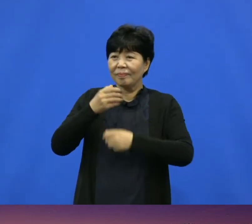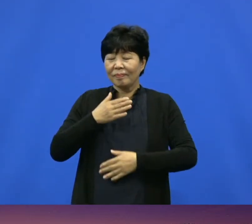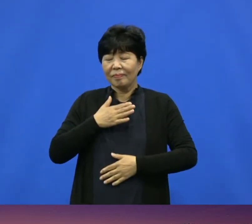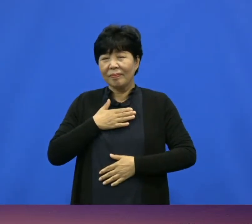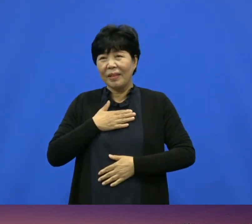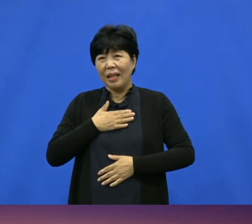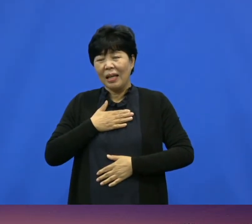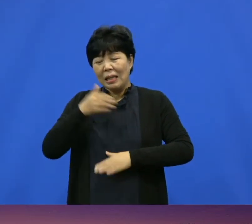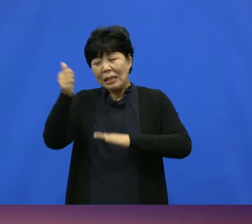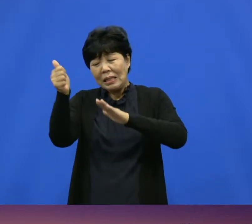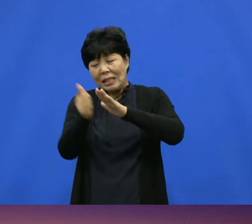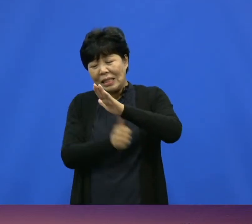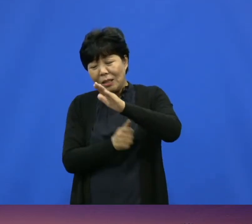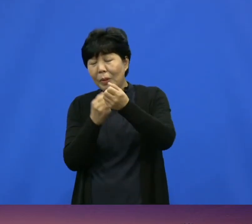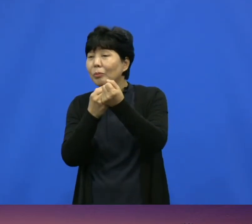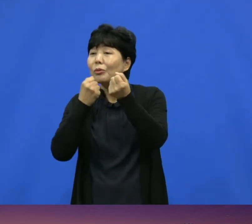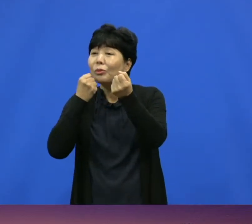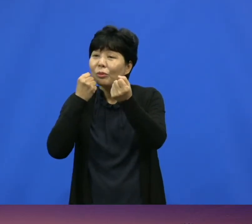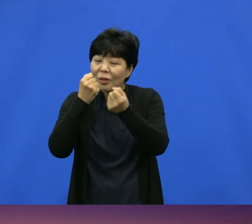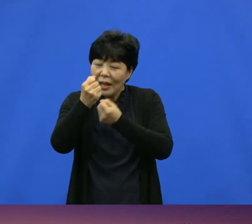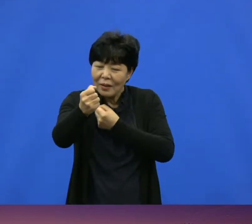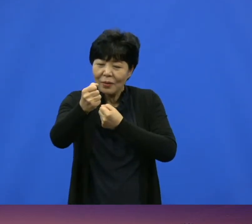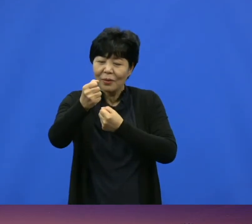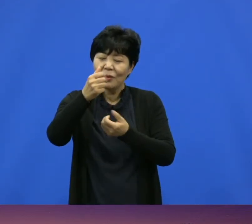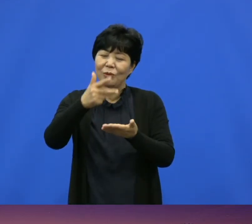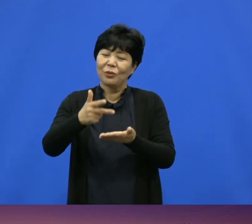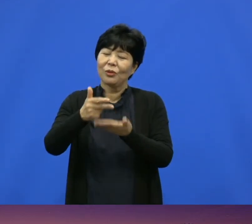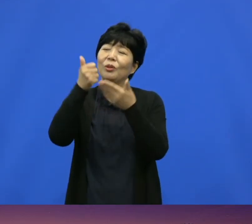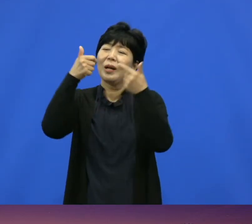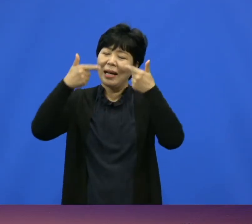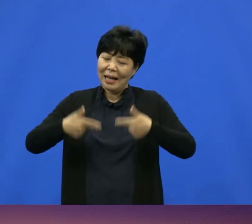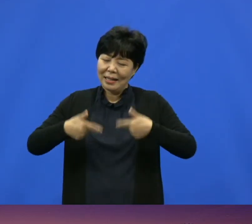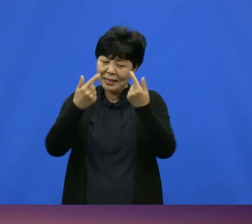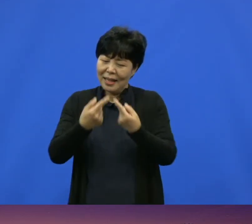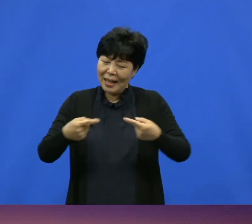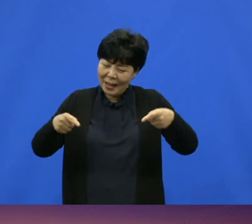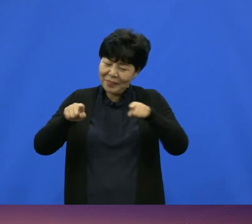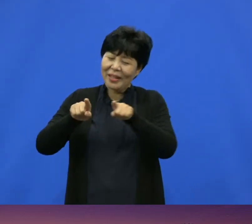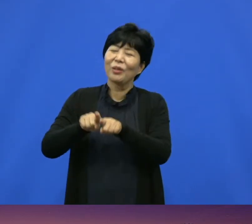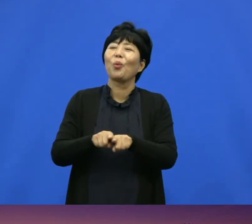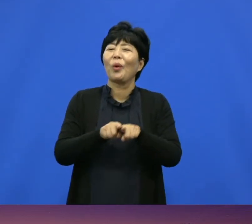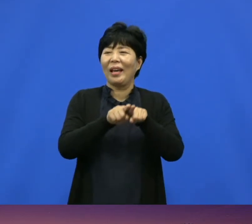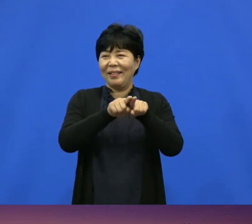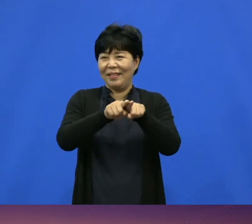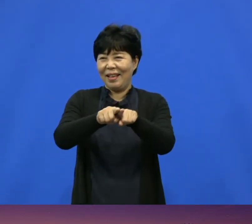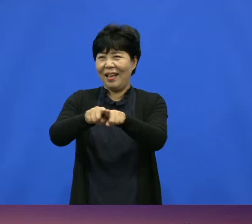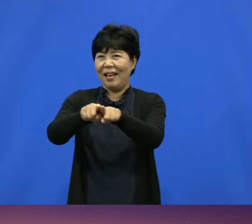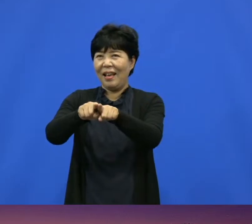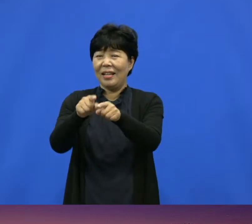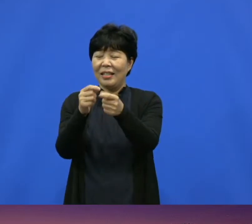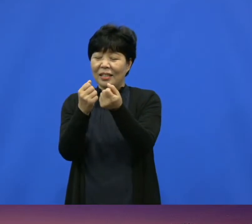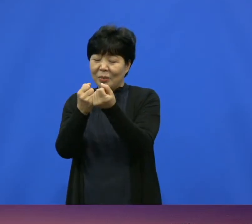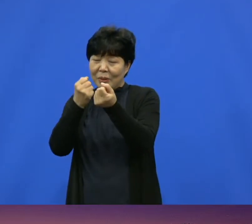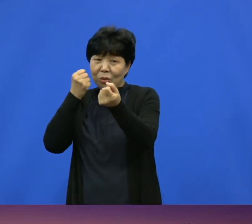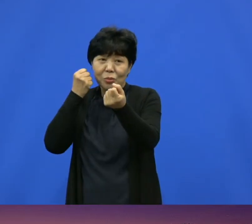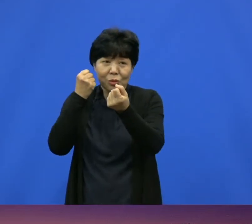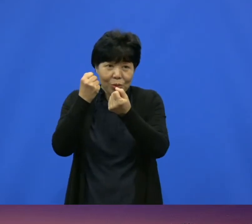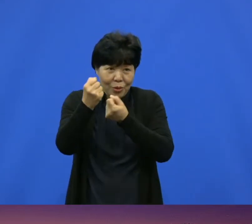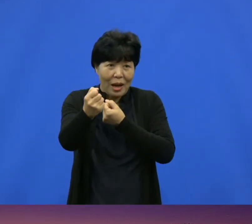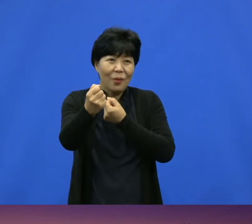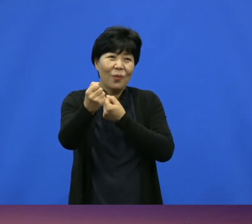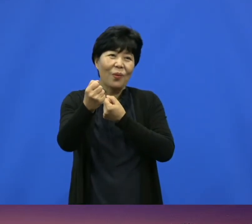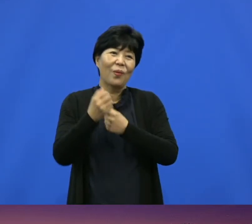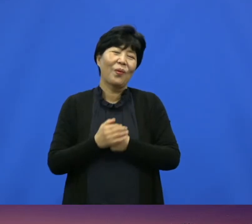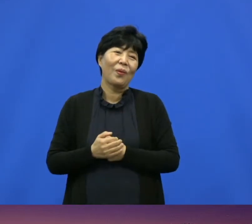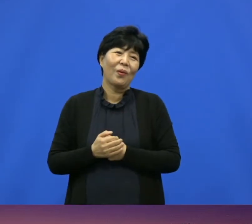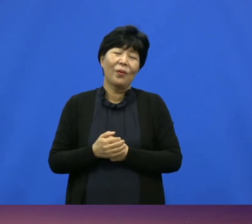내가 항상 주와 함께 하자. 여러분 여기에서 그럼에도